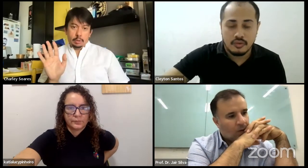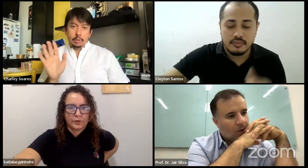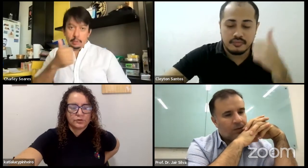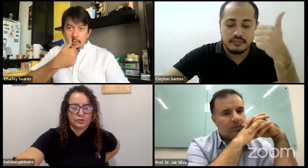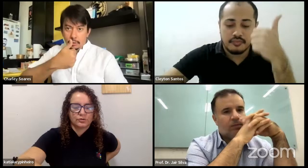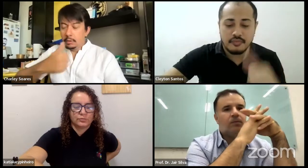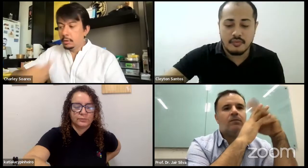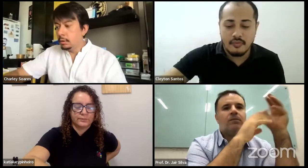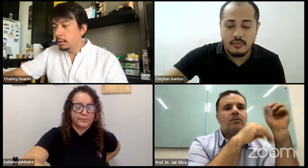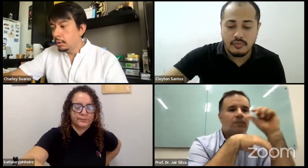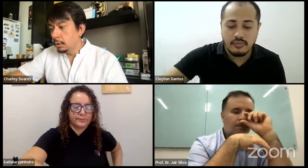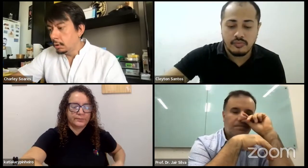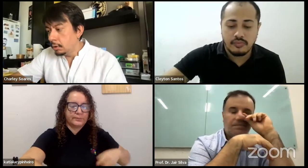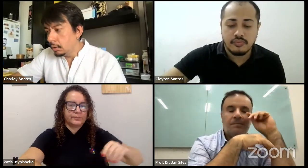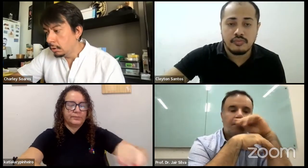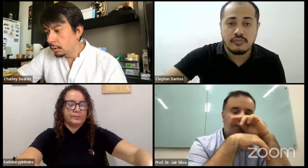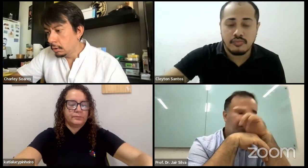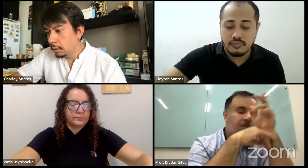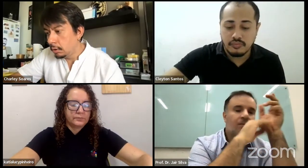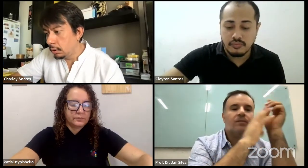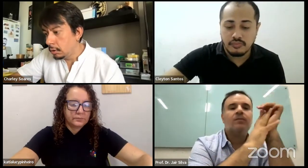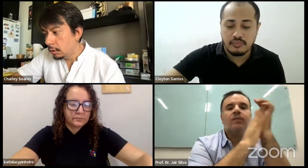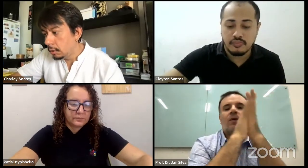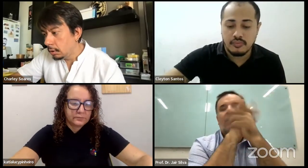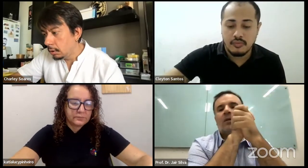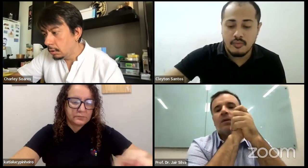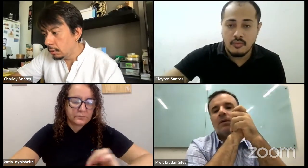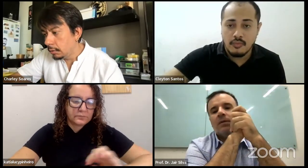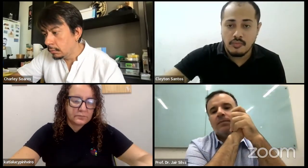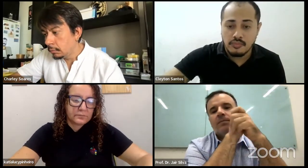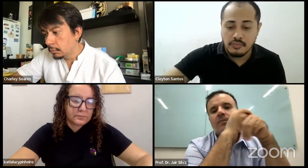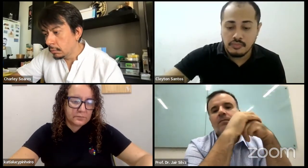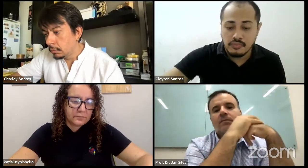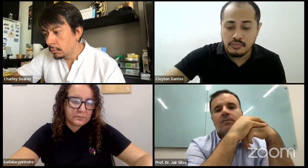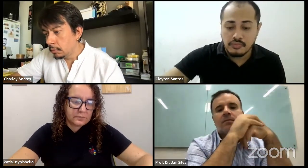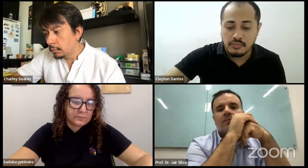te mandar, tá lá especificado, são pouquinhas coisas, você pode dar uma olhadinha depois.